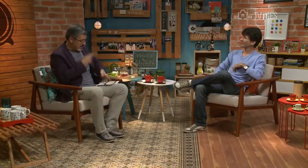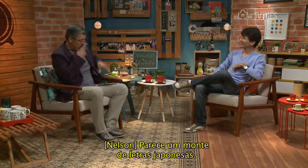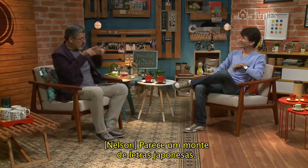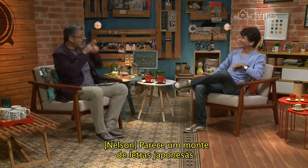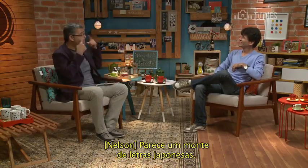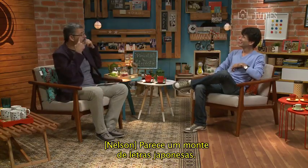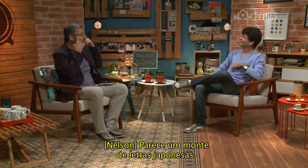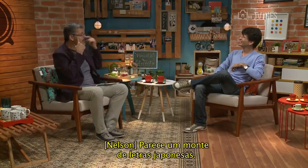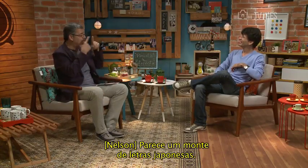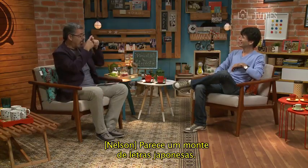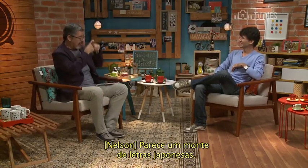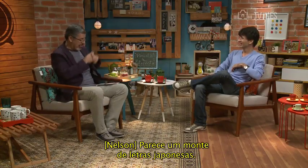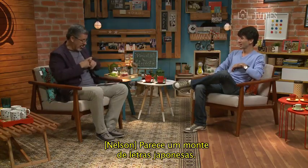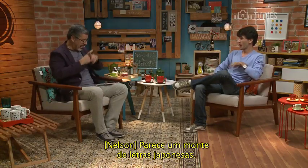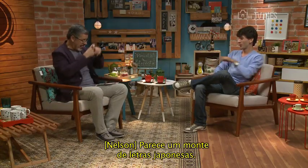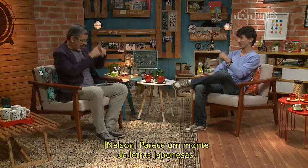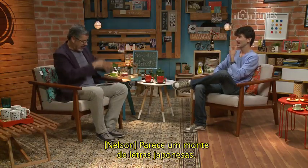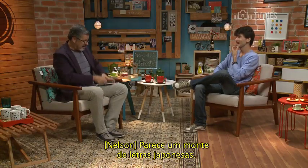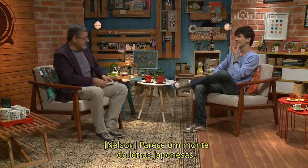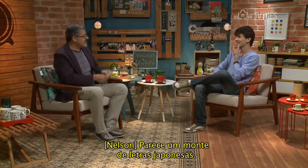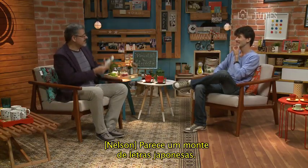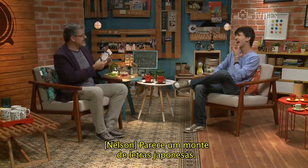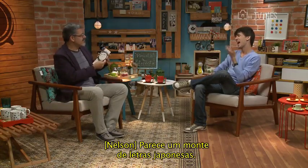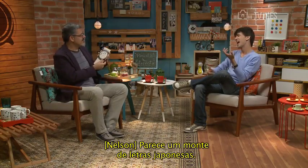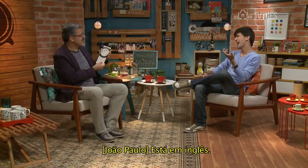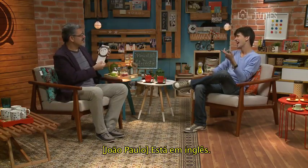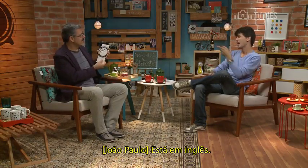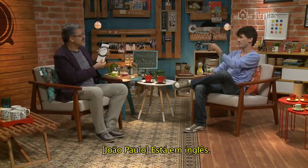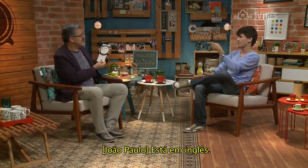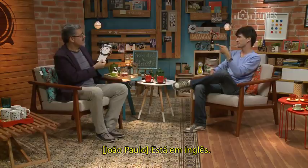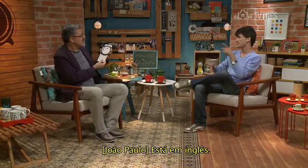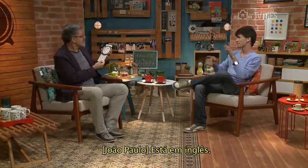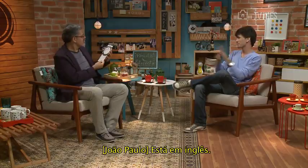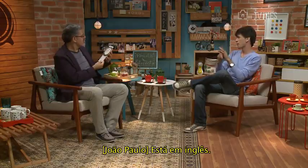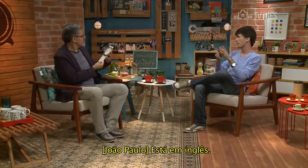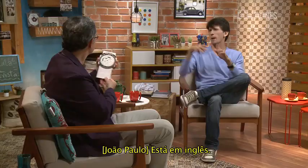e parece um monte de letra japonesa está em inglês